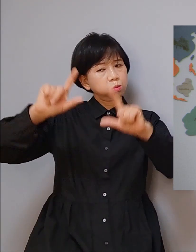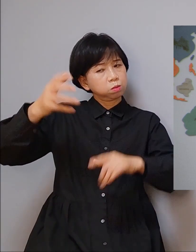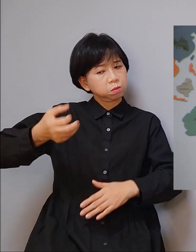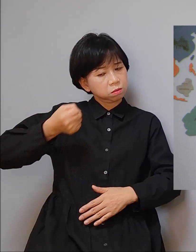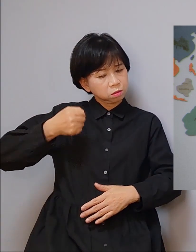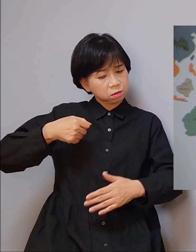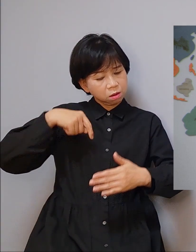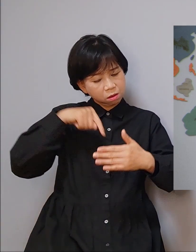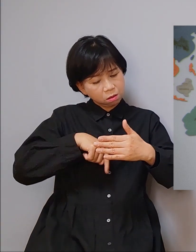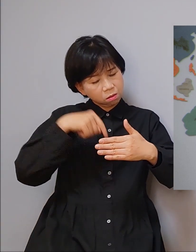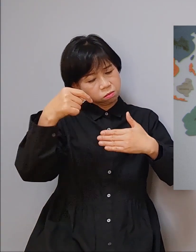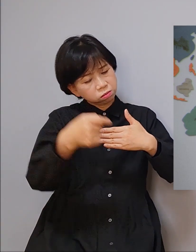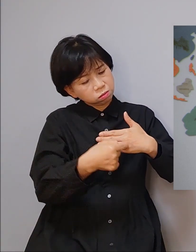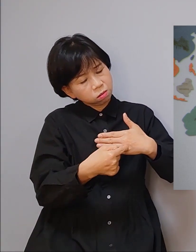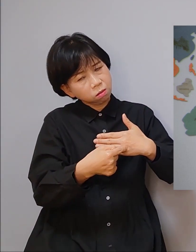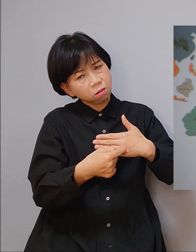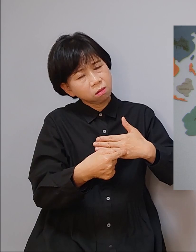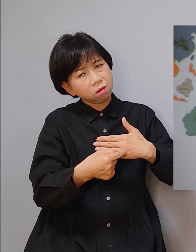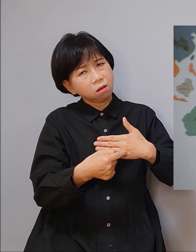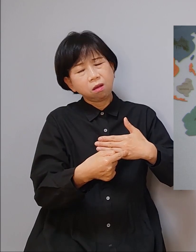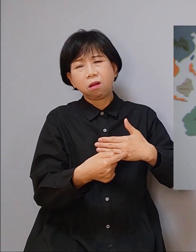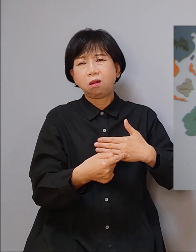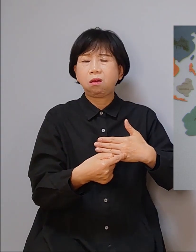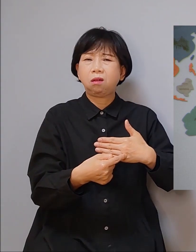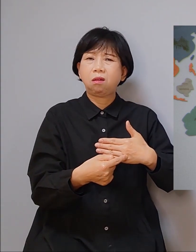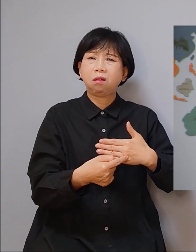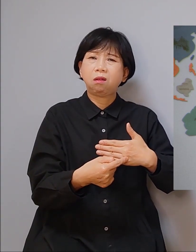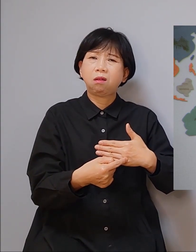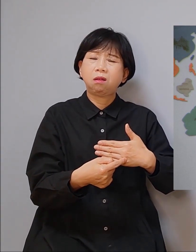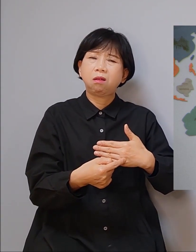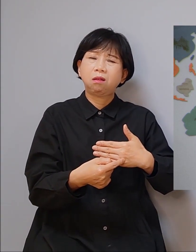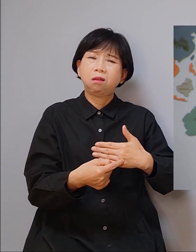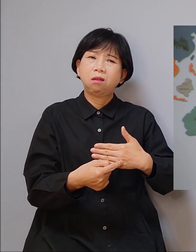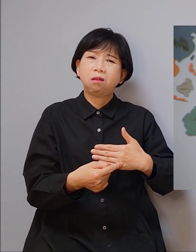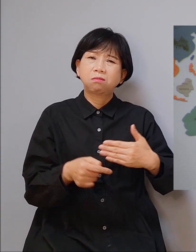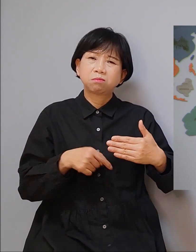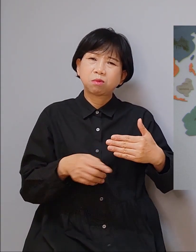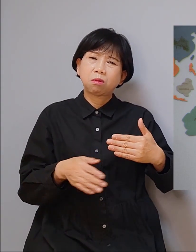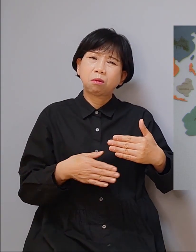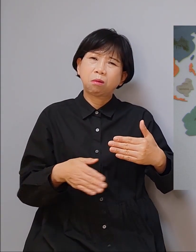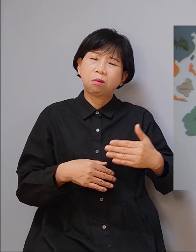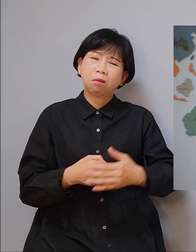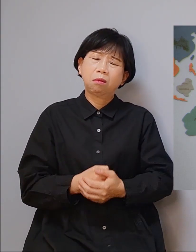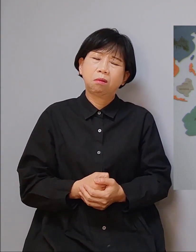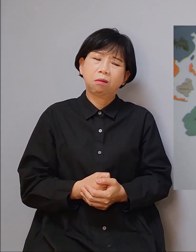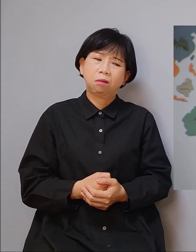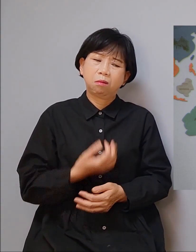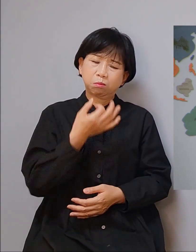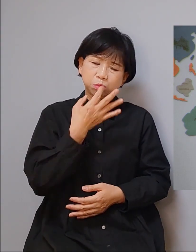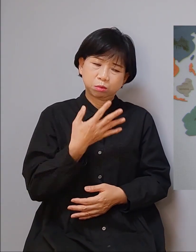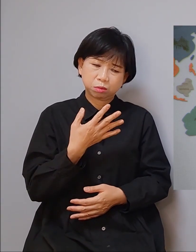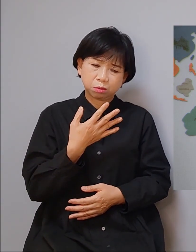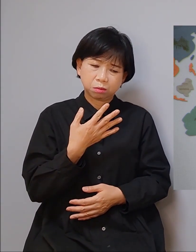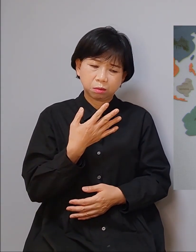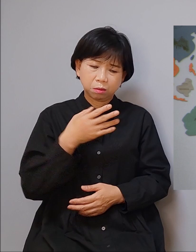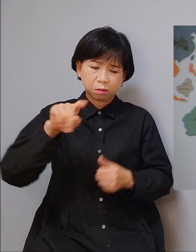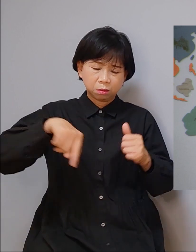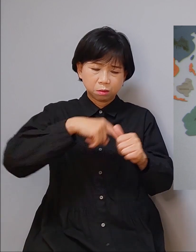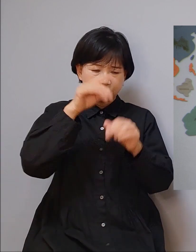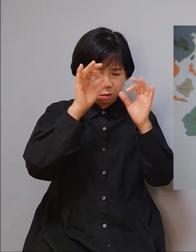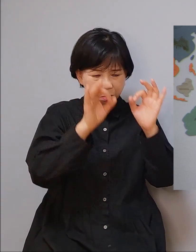들어가면 겉보기만큼 영적이지 않은 사람이 많습니다. 힘든 상황 가운데서 가만히 살펴보면 그들의 내면은